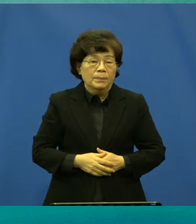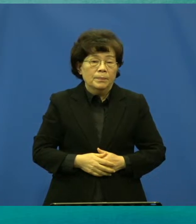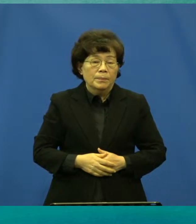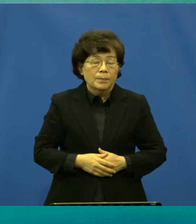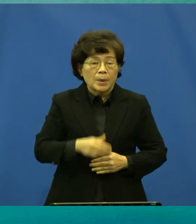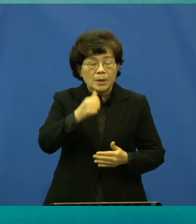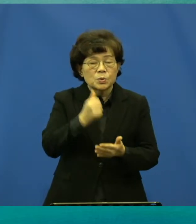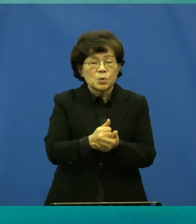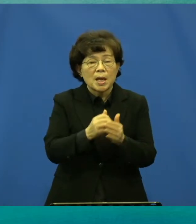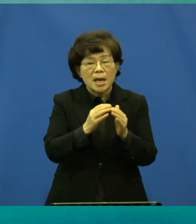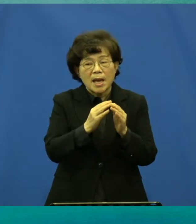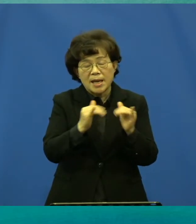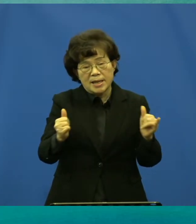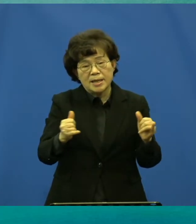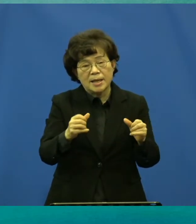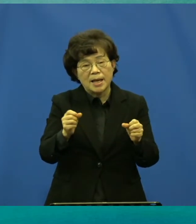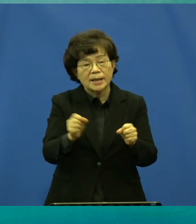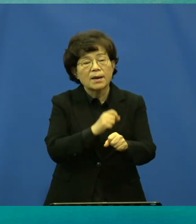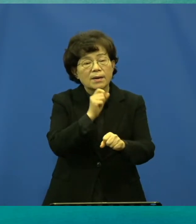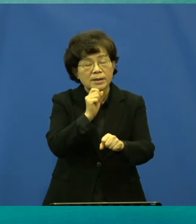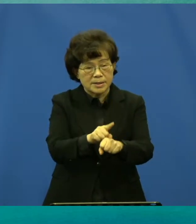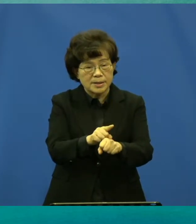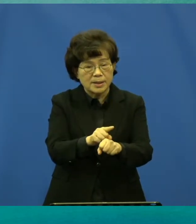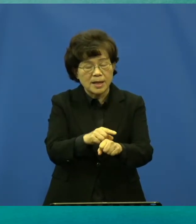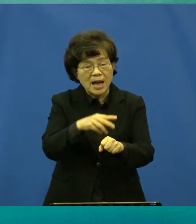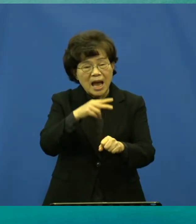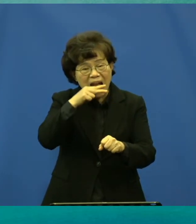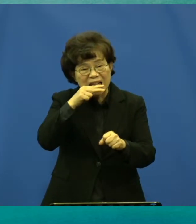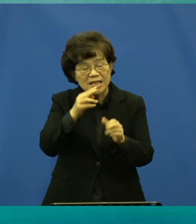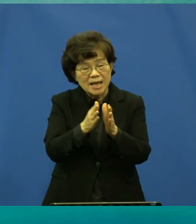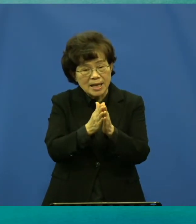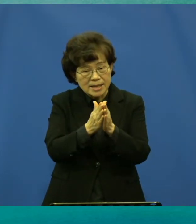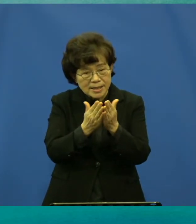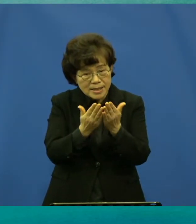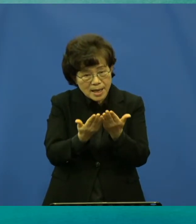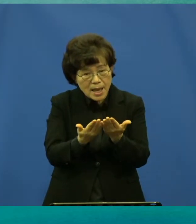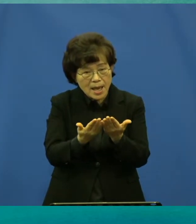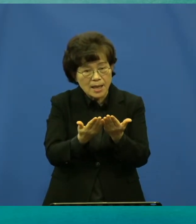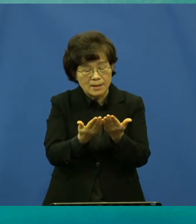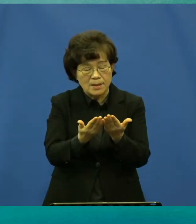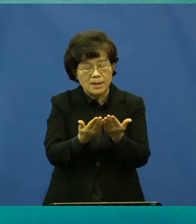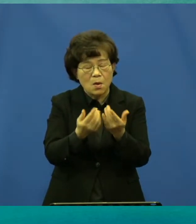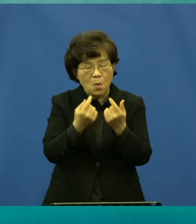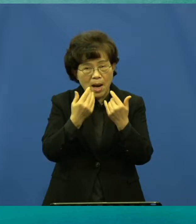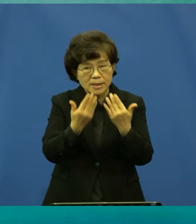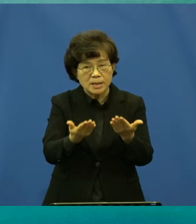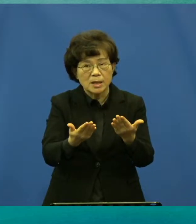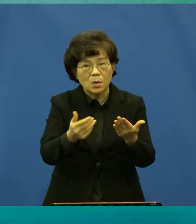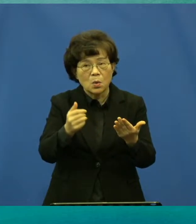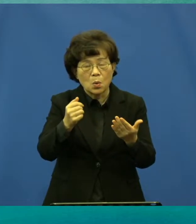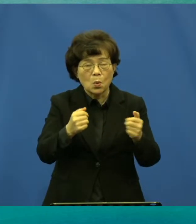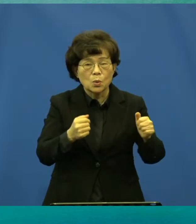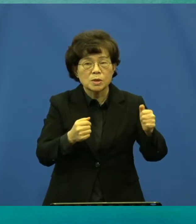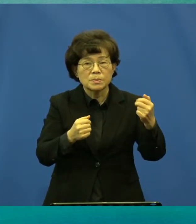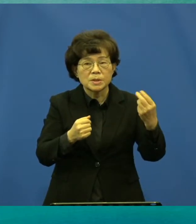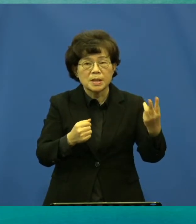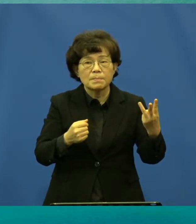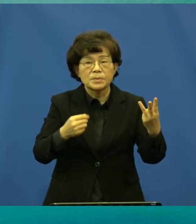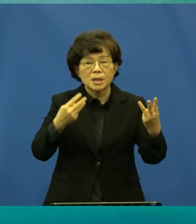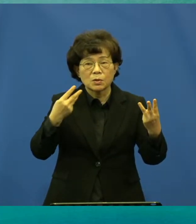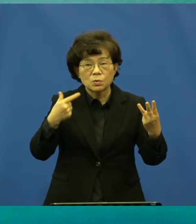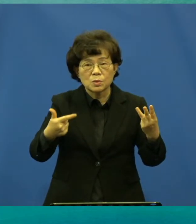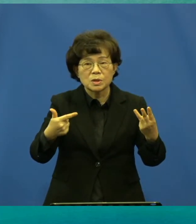죄인의 특성이죠. 그래서 이사야서에서 이사야는 정확하게 그것을 얘기합니다. 53장 6절에 우리는 다